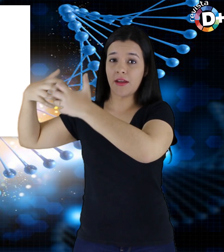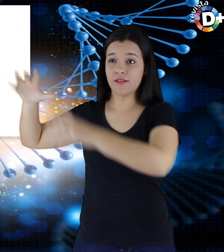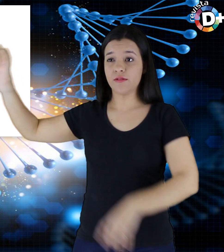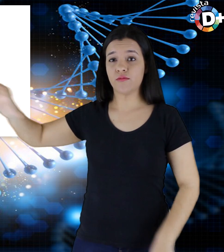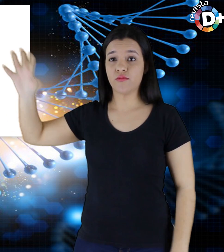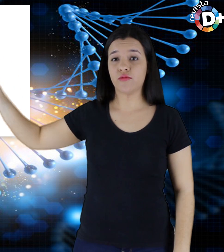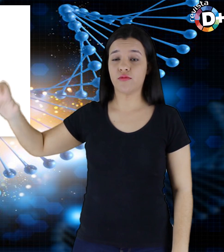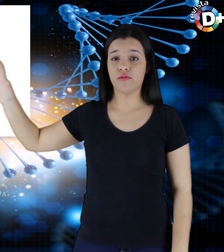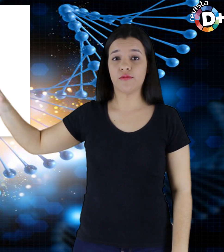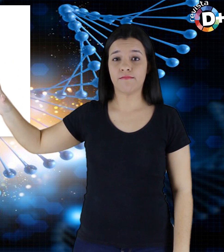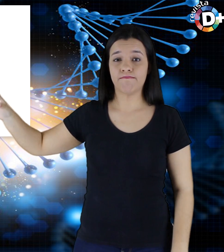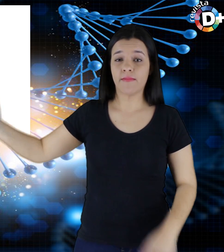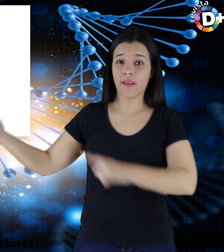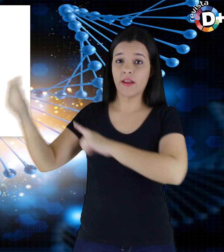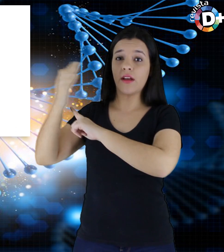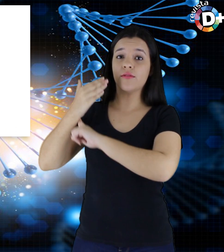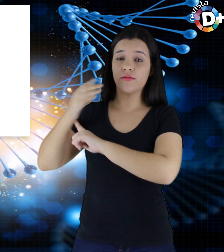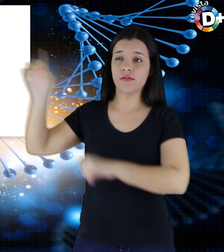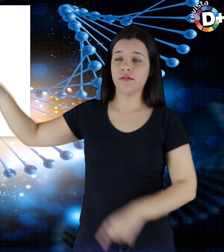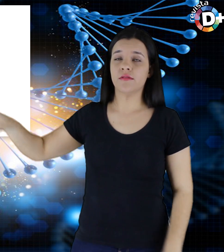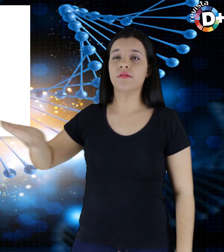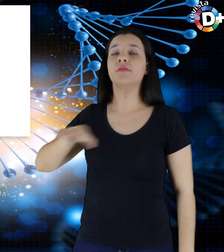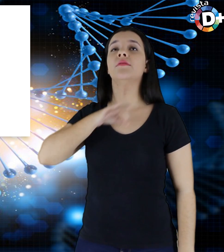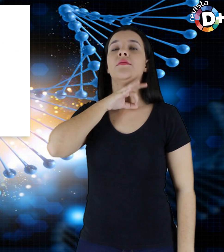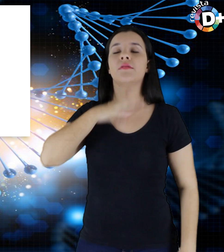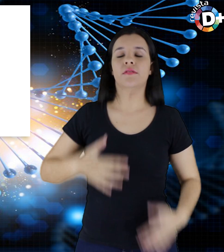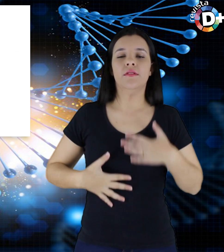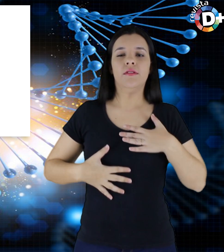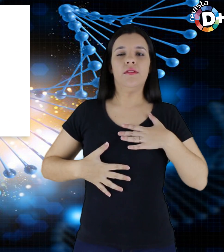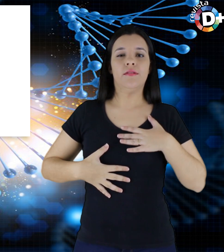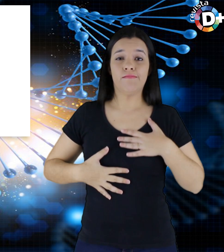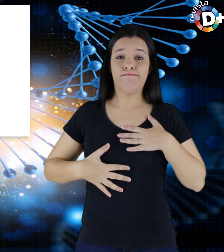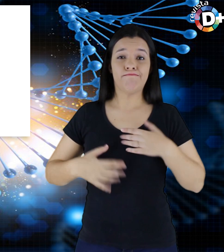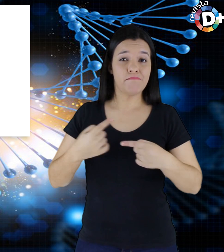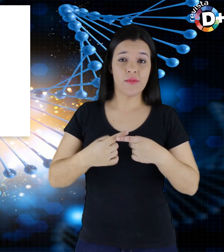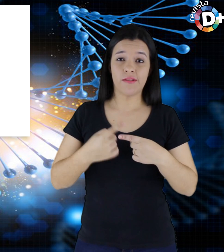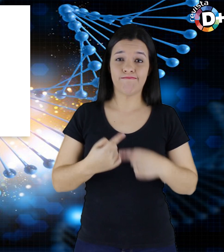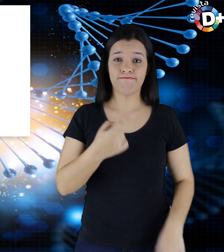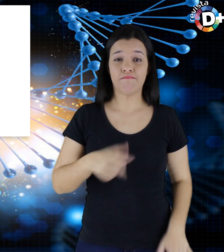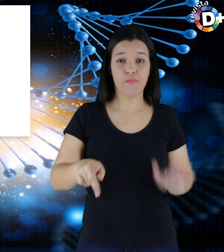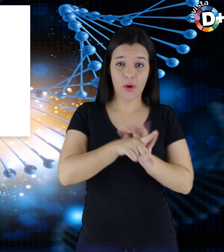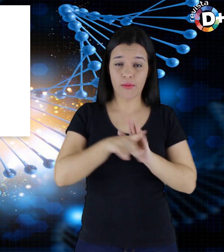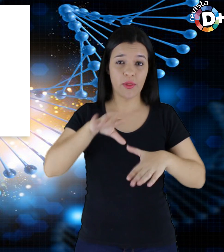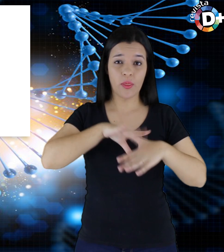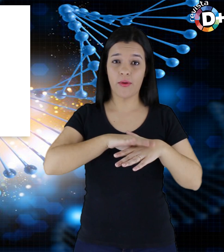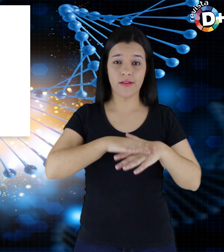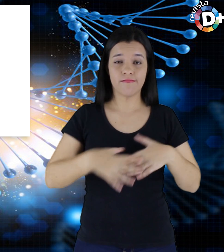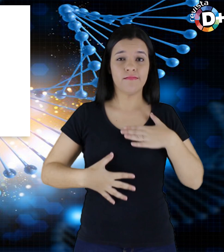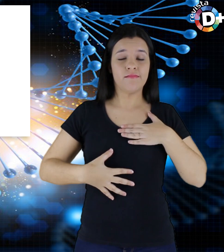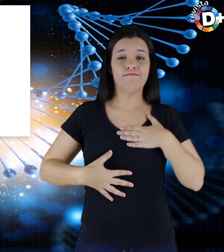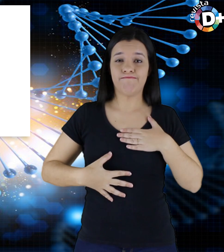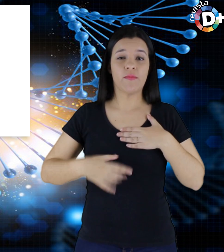de ventilação mecânica por conta da dificuldade respiratória progressiva devido